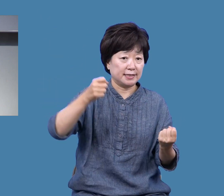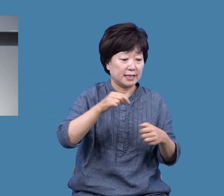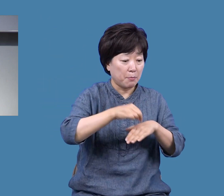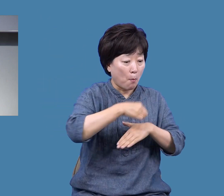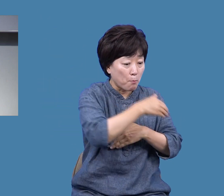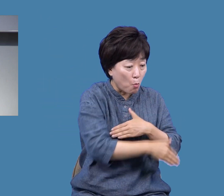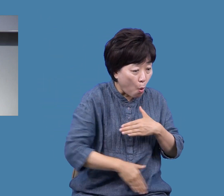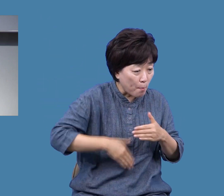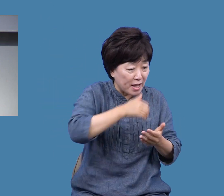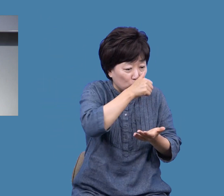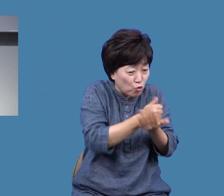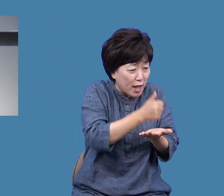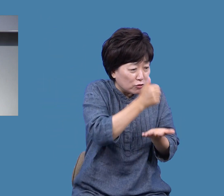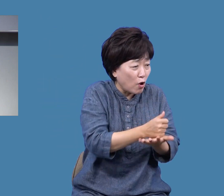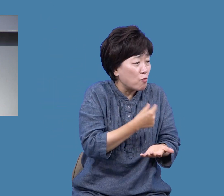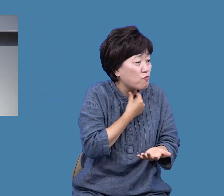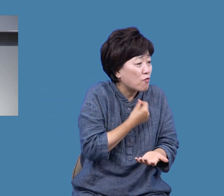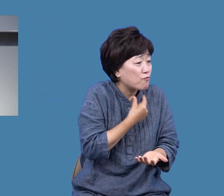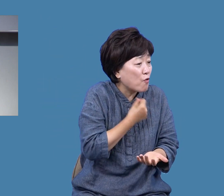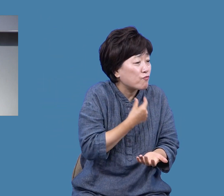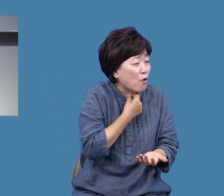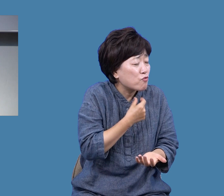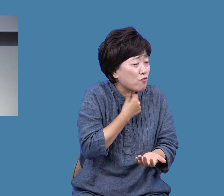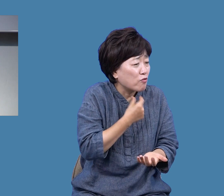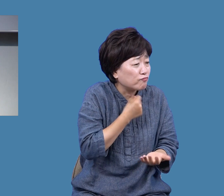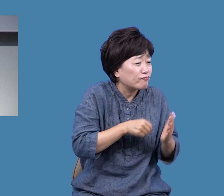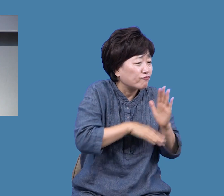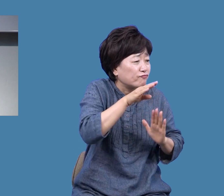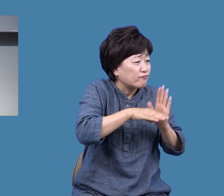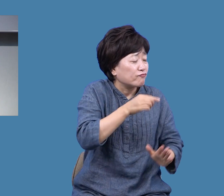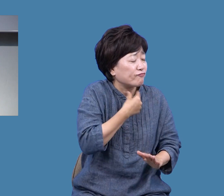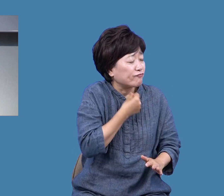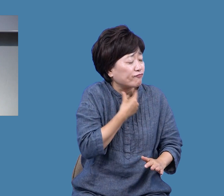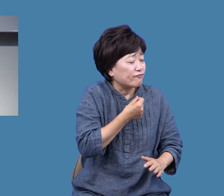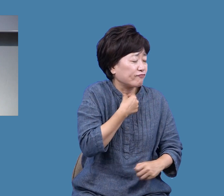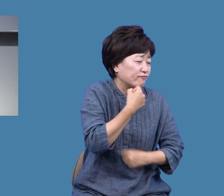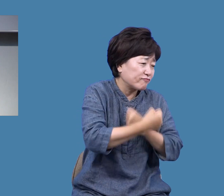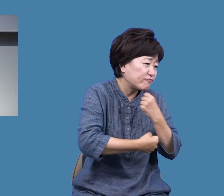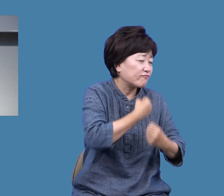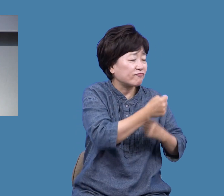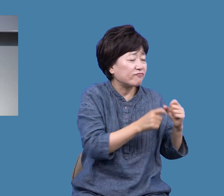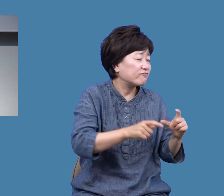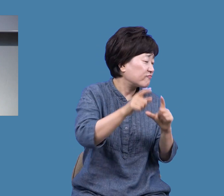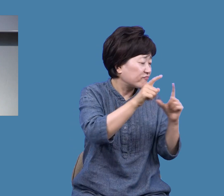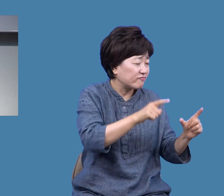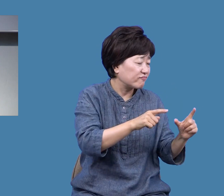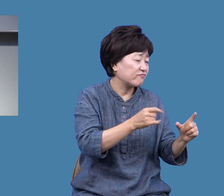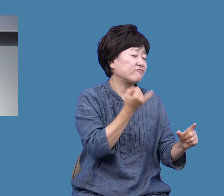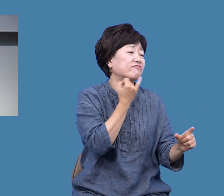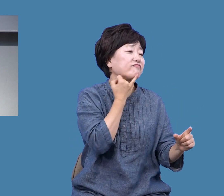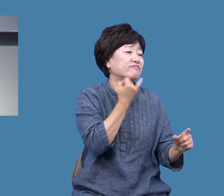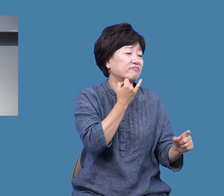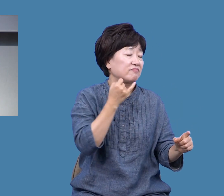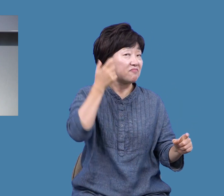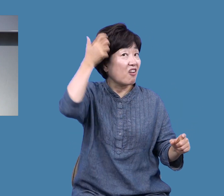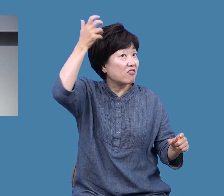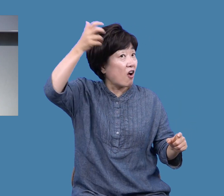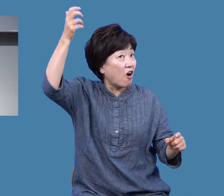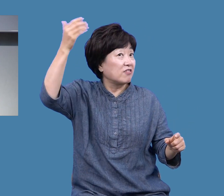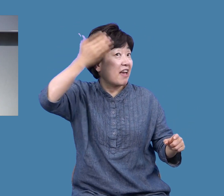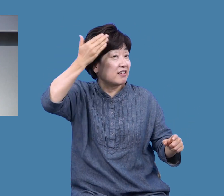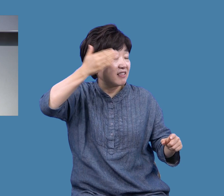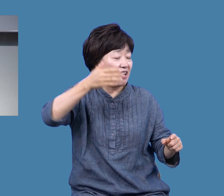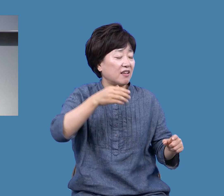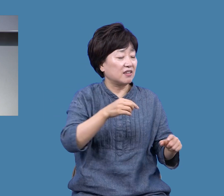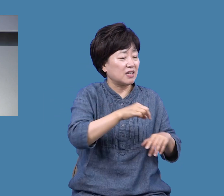우리 몸의 욕구를 채우는 것과 영하고는 아무 상관이 없다는 거예요. 이것은 분리되어 있는 것이니까 영의